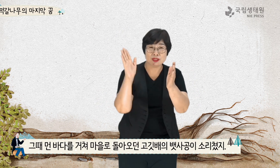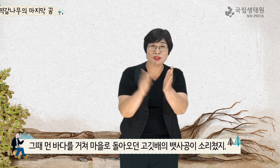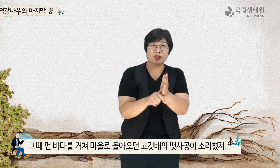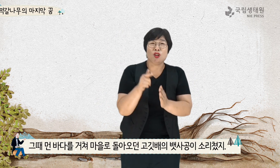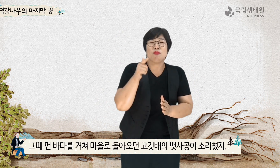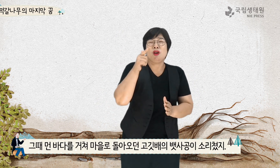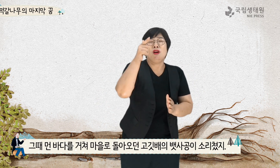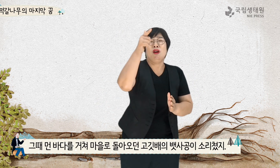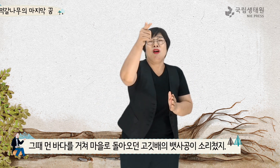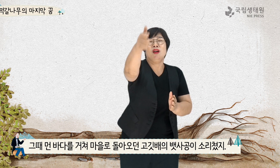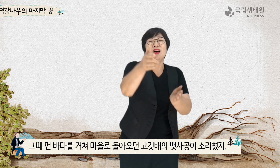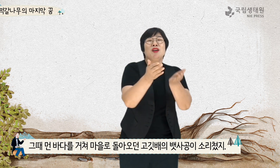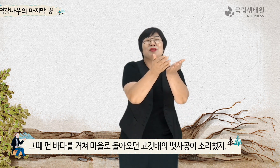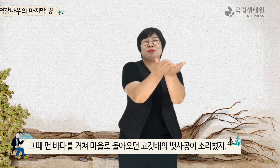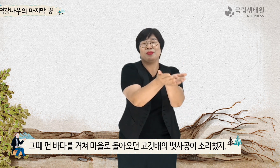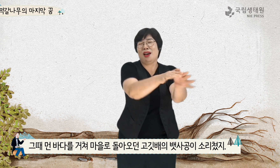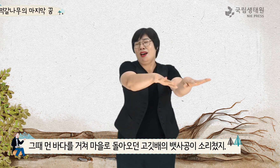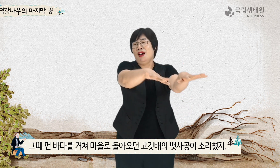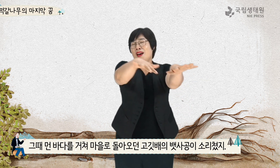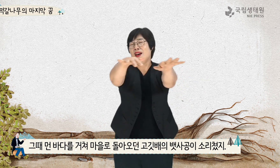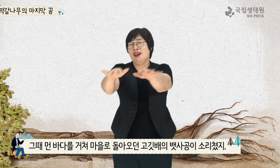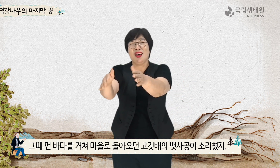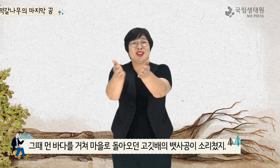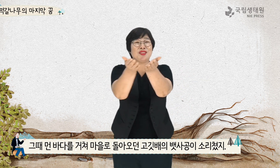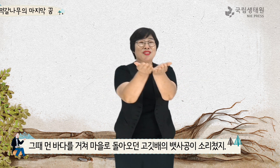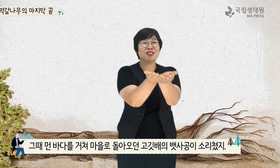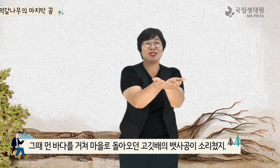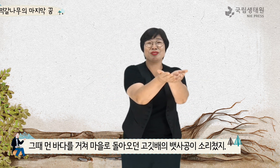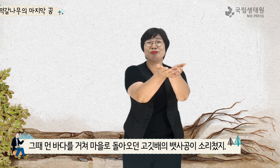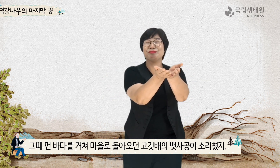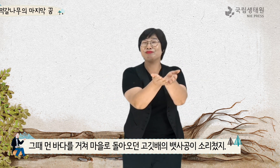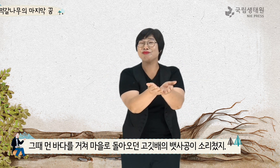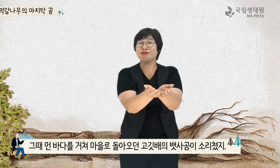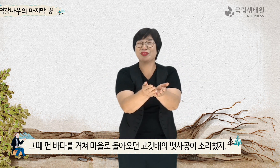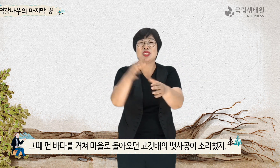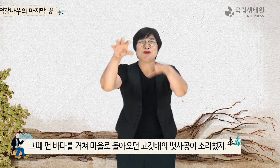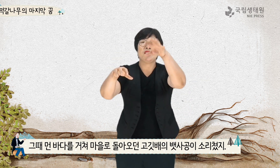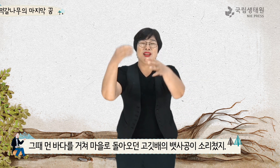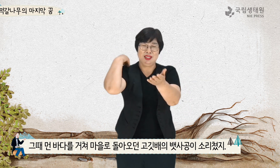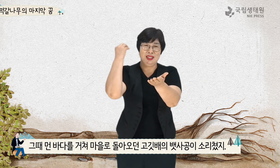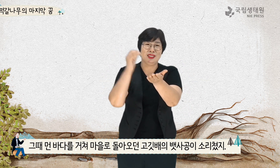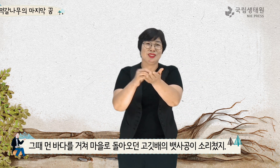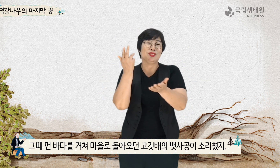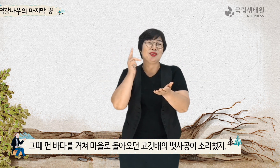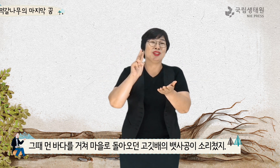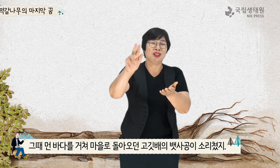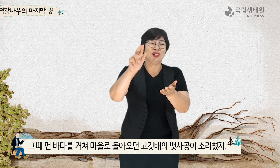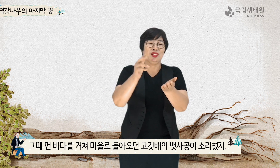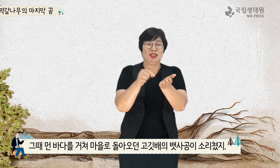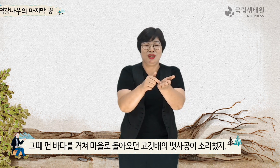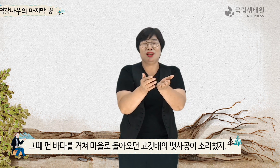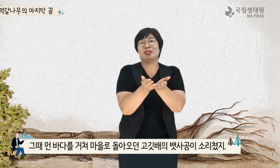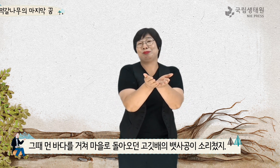그때 먼 바다를 거쳐 마을로 돌아오던 고깃배의 뱃사공이 소리쳤지.